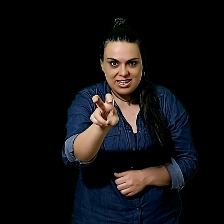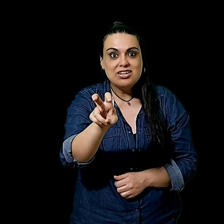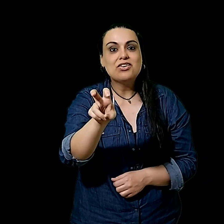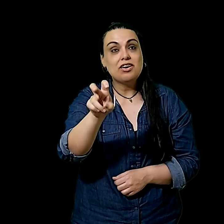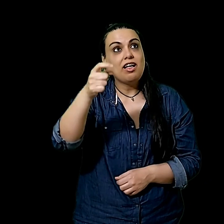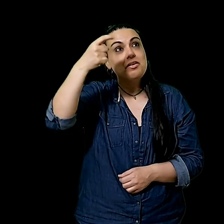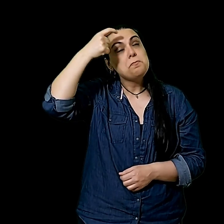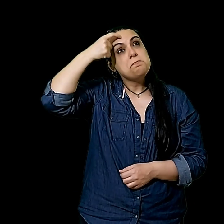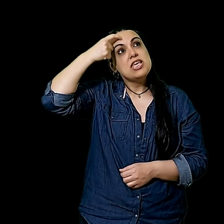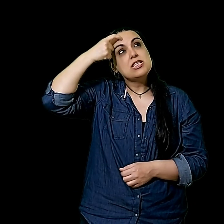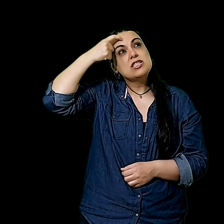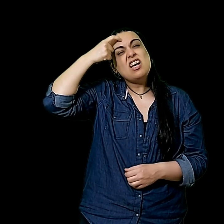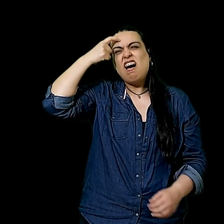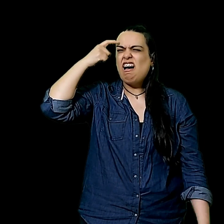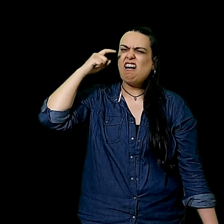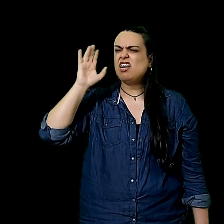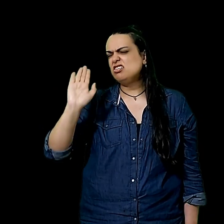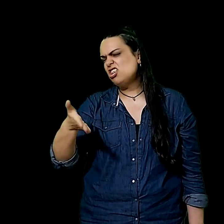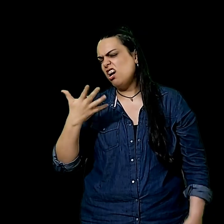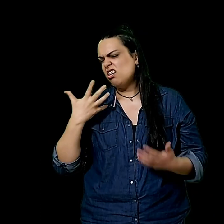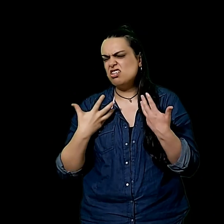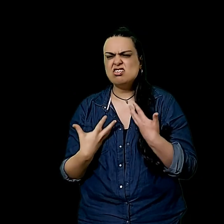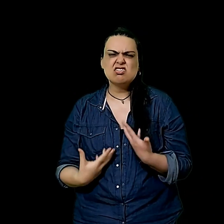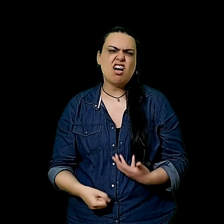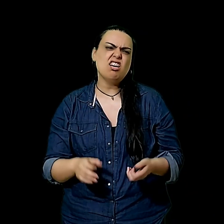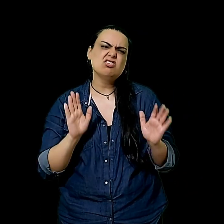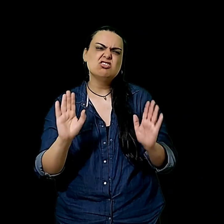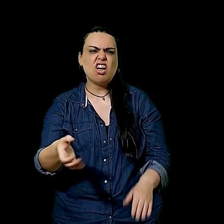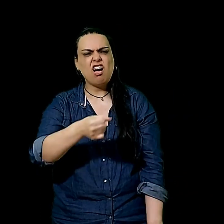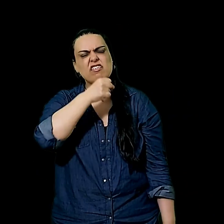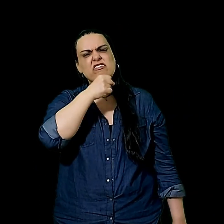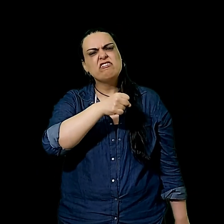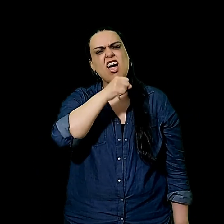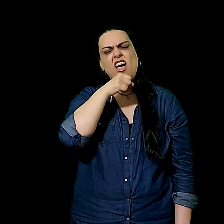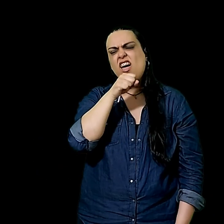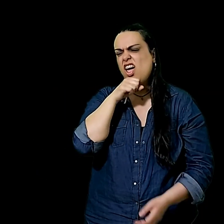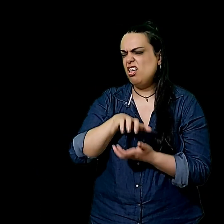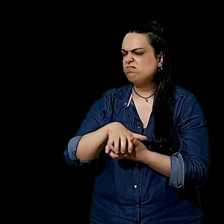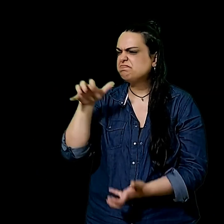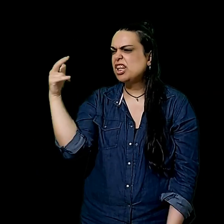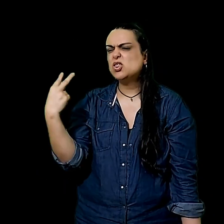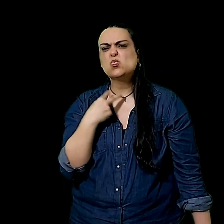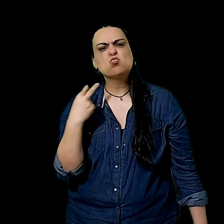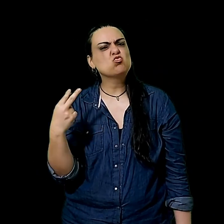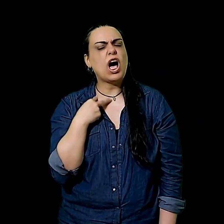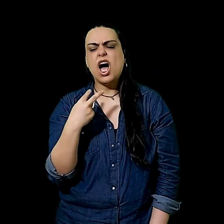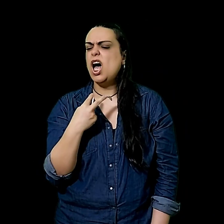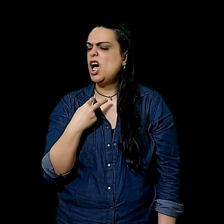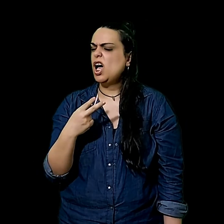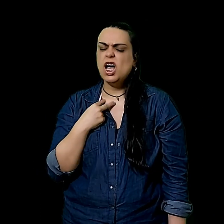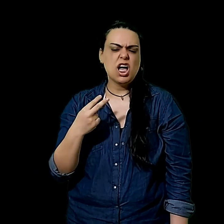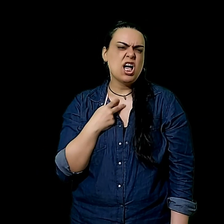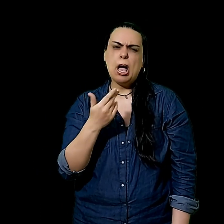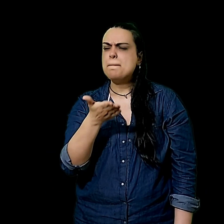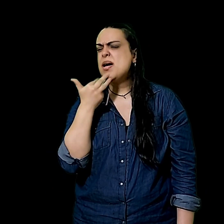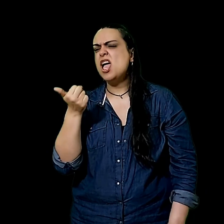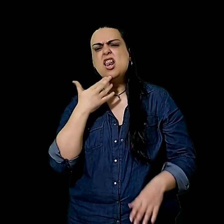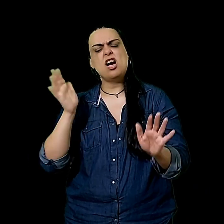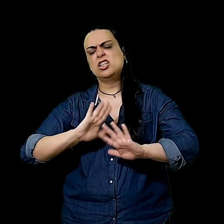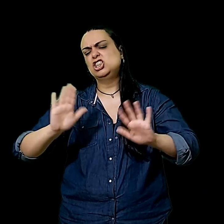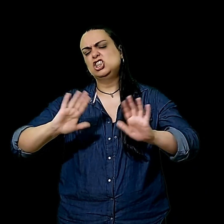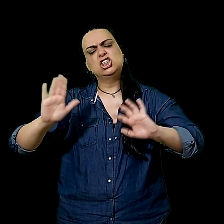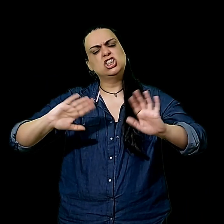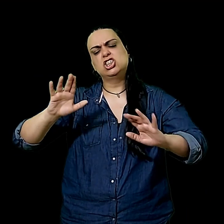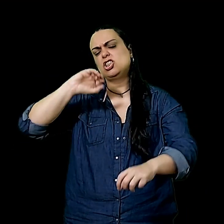na mente, né, pensa, não, eu já estou cansado demais, eu já estou velho demais, então é melhor eu